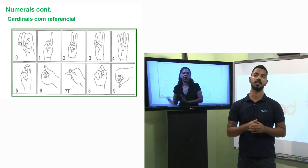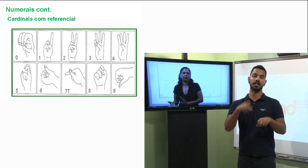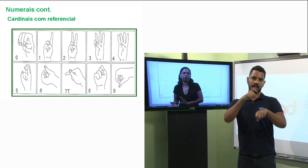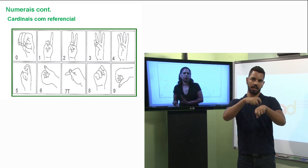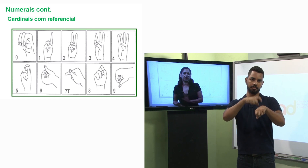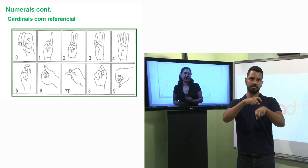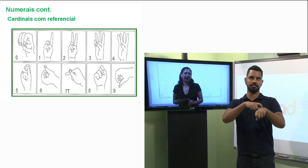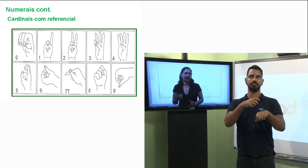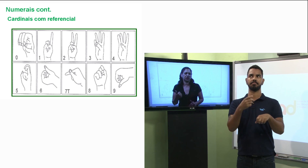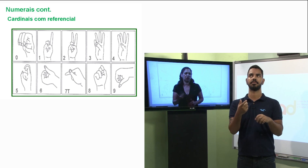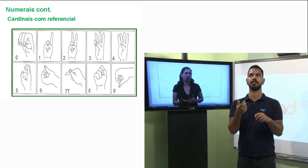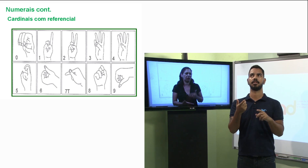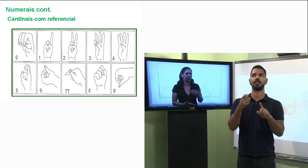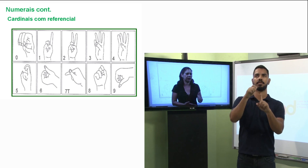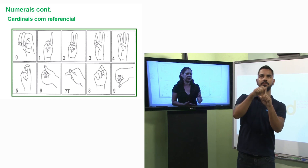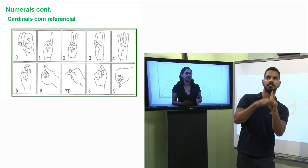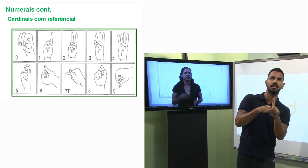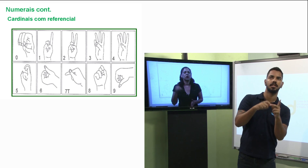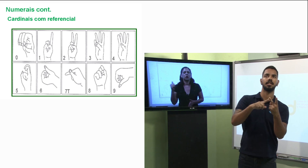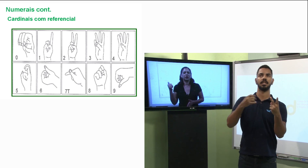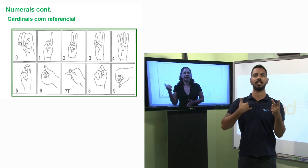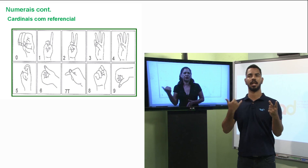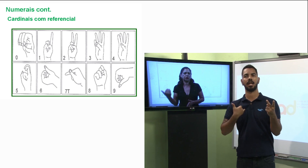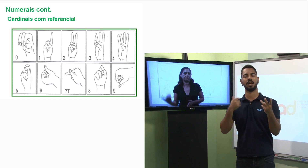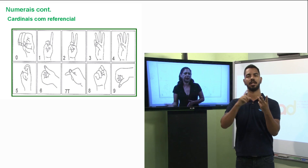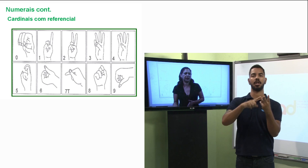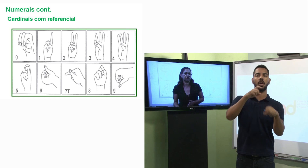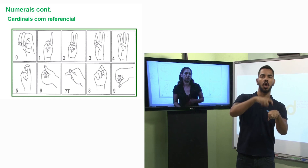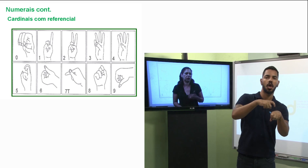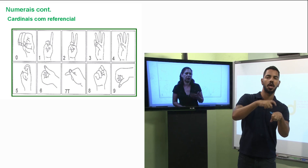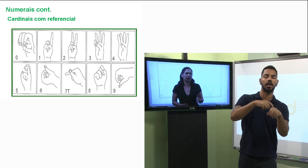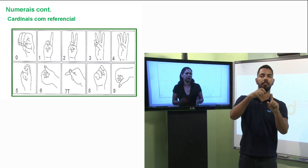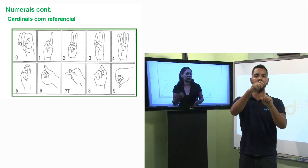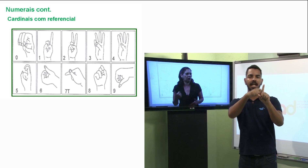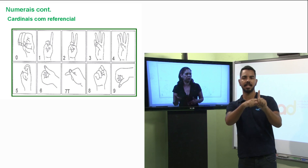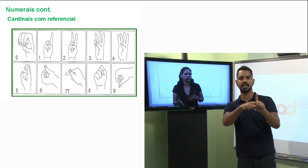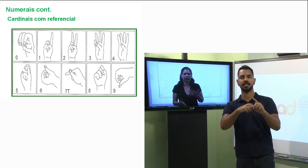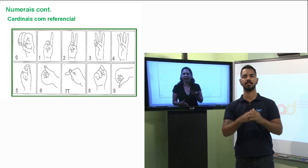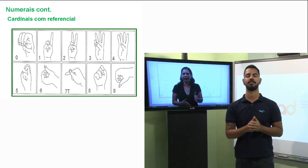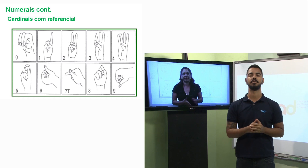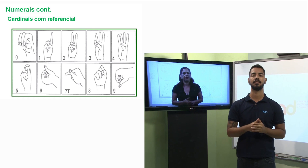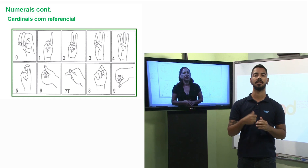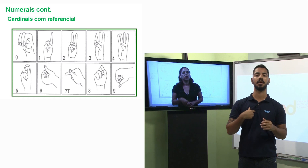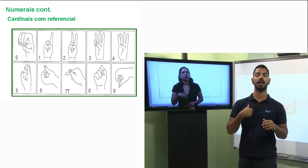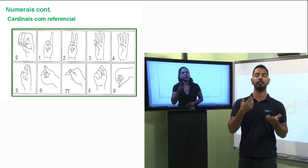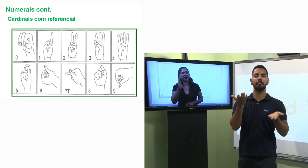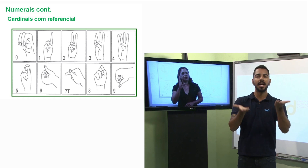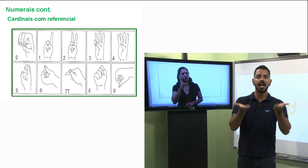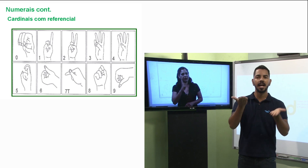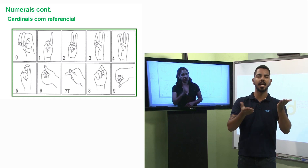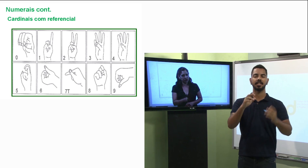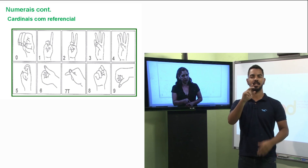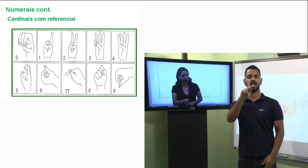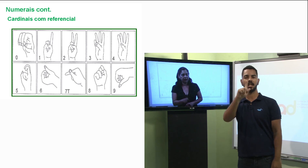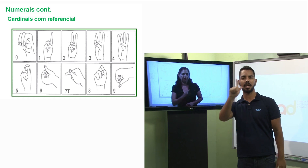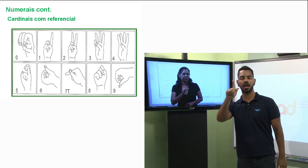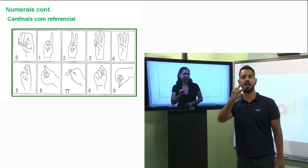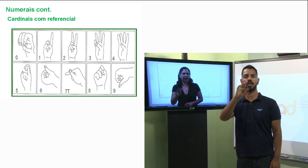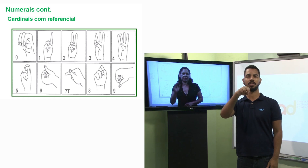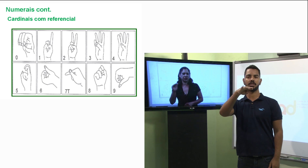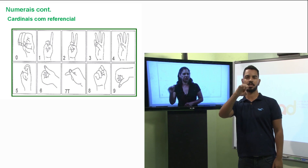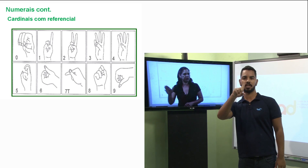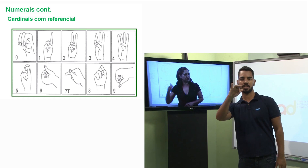unidade de tempo, como idade, hora, mês, unidade de peso, como grama, quilômetro, tonelada, unidade de